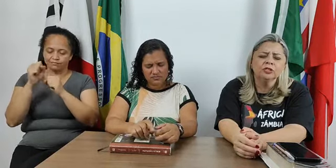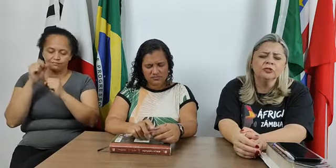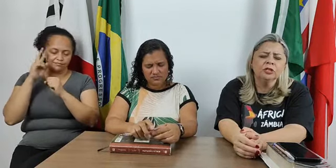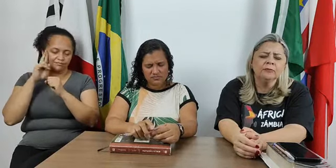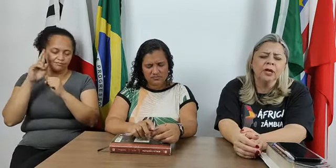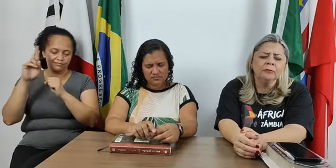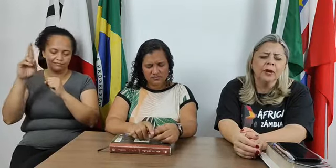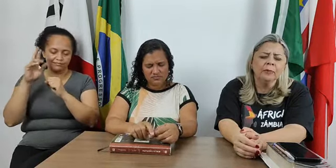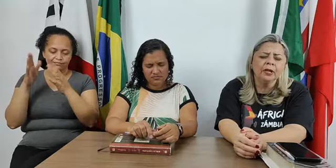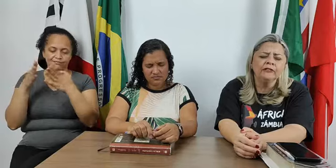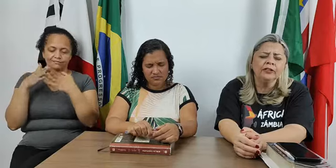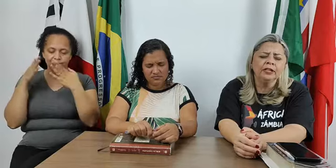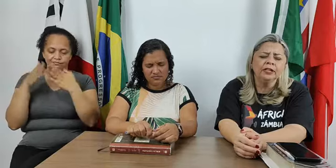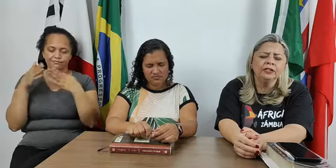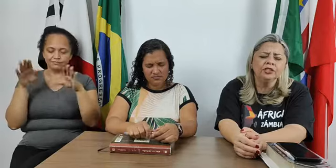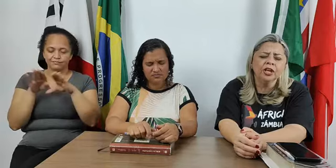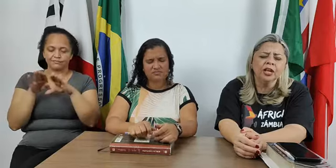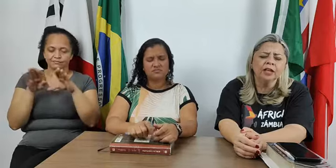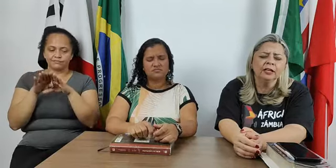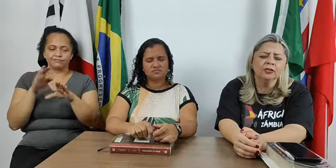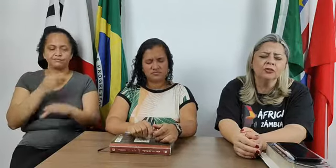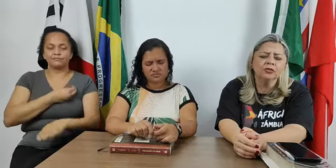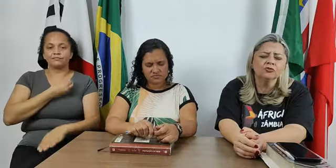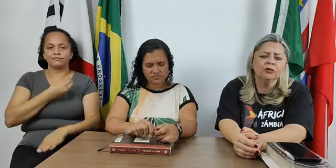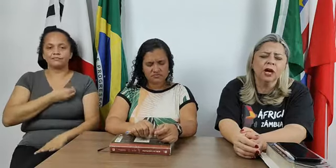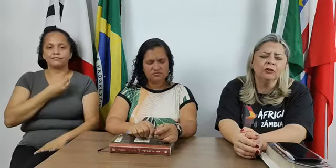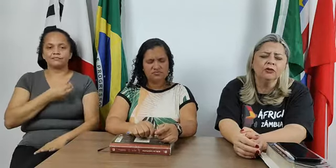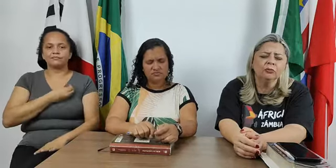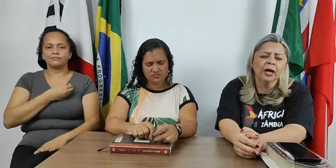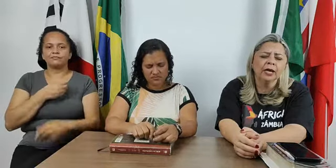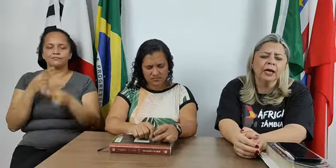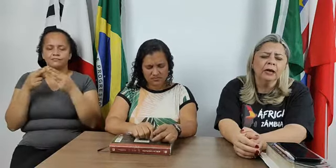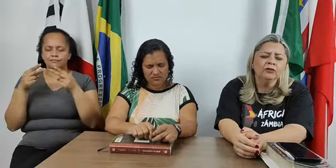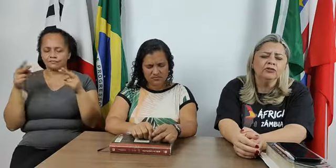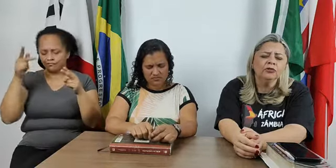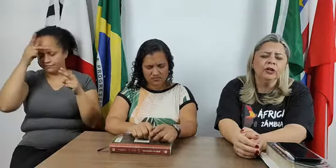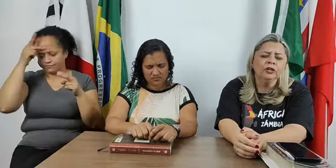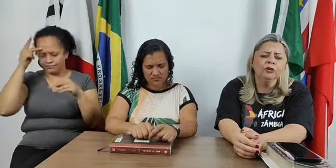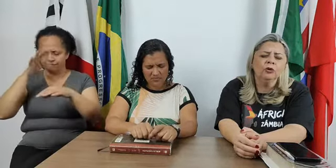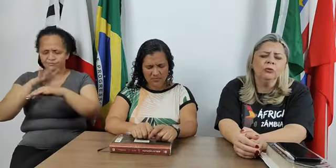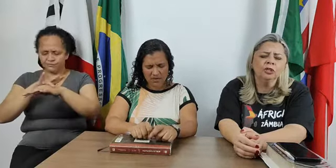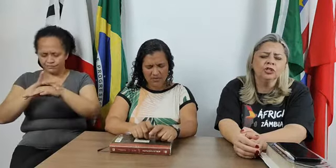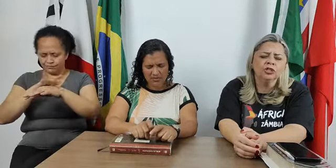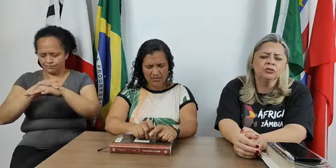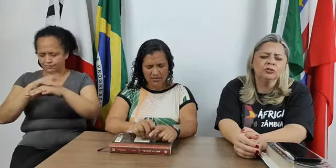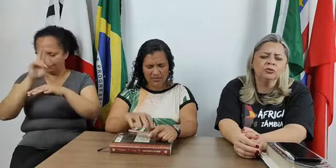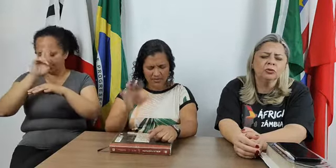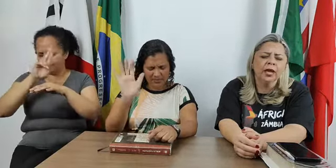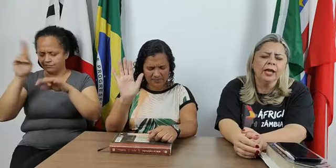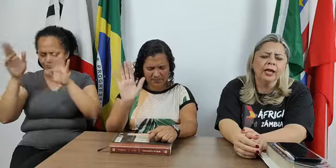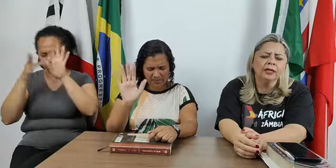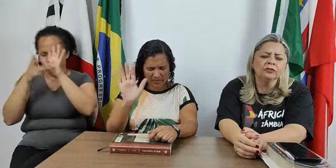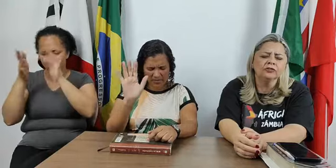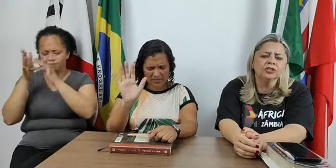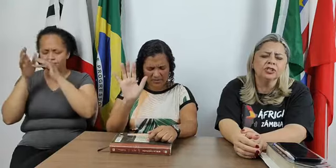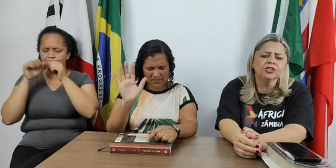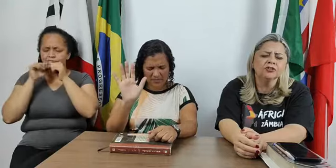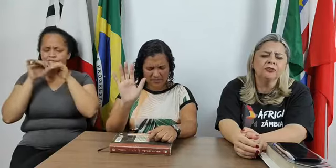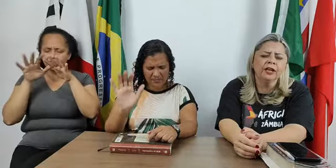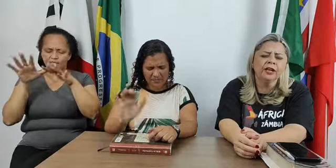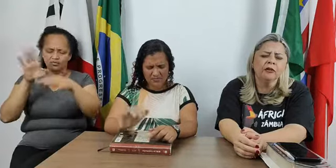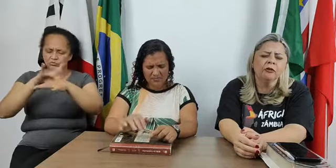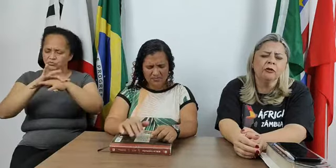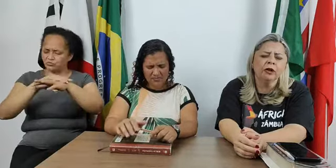Nós pedimos também, Pai, pela vida da Angélica, do Osvaldo, Pai, que o Senhor venha em nome de Jesus curar eles, onde